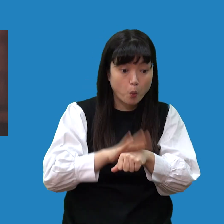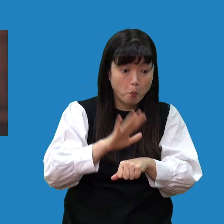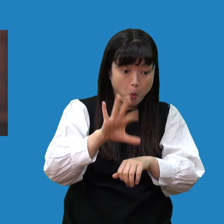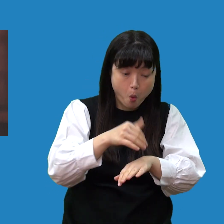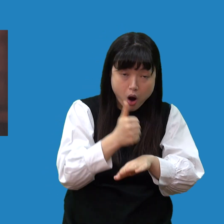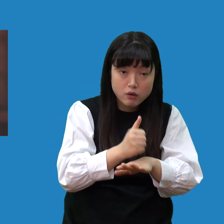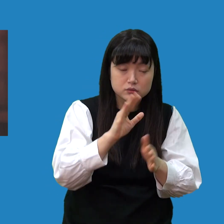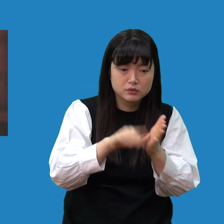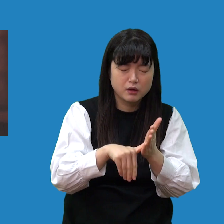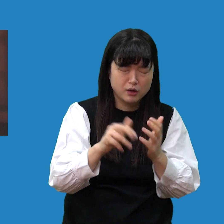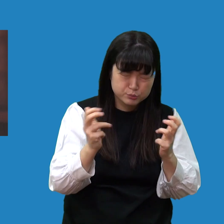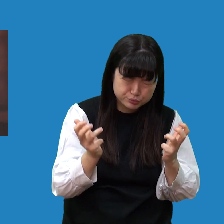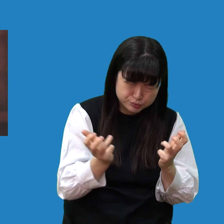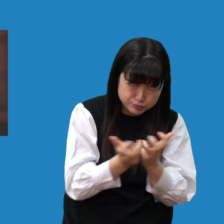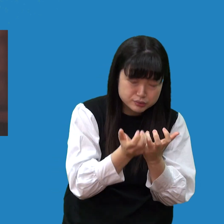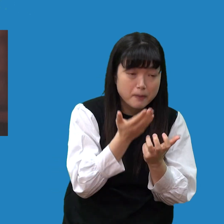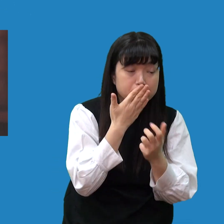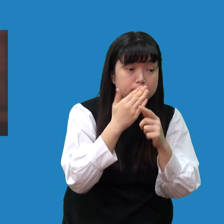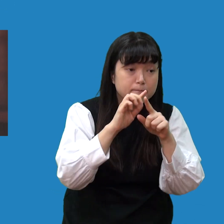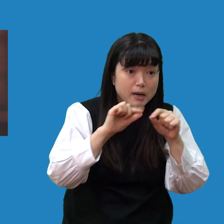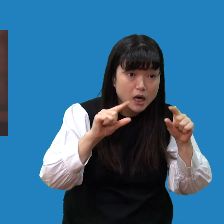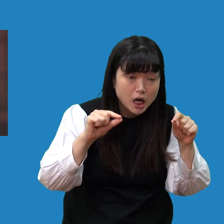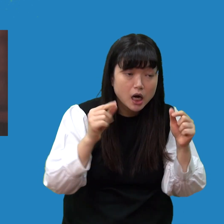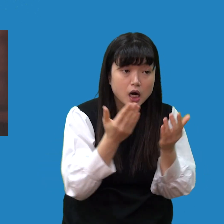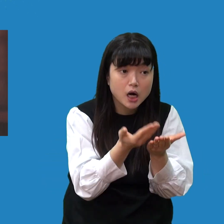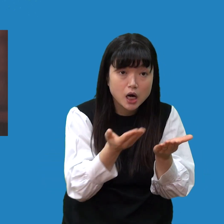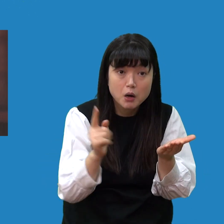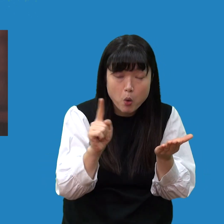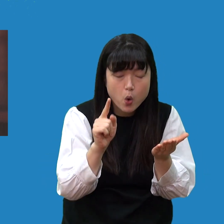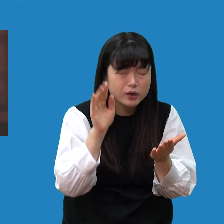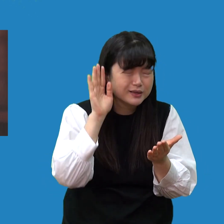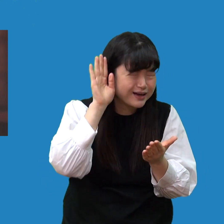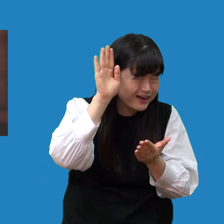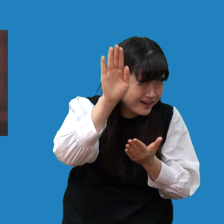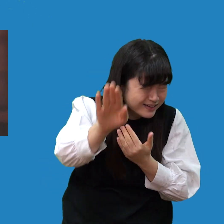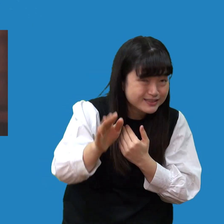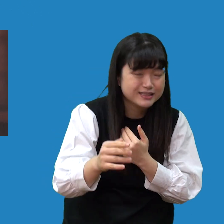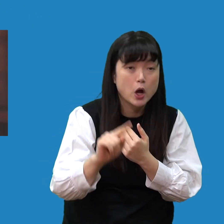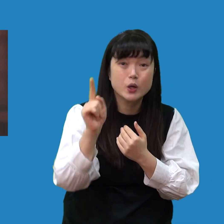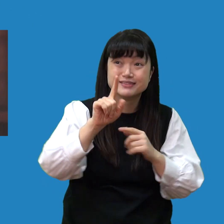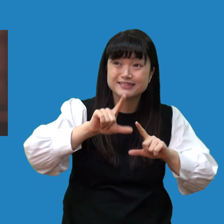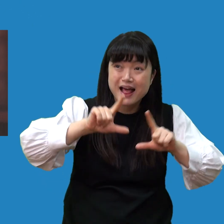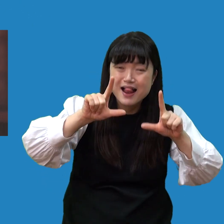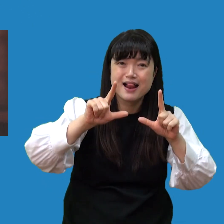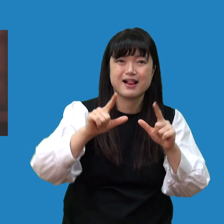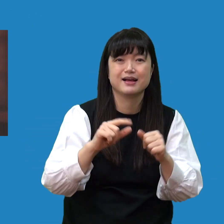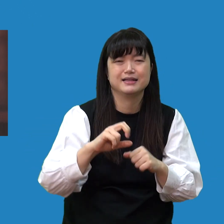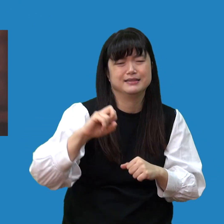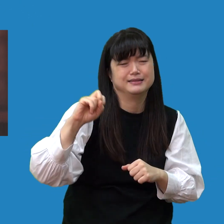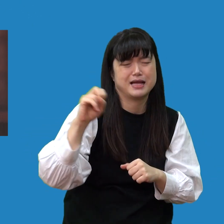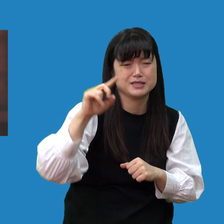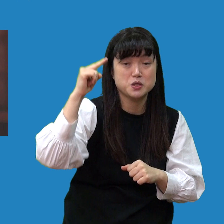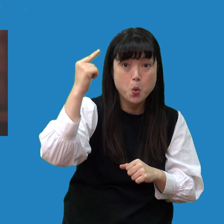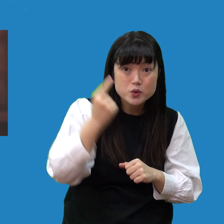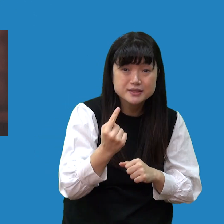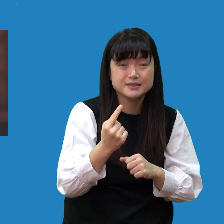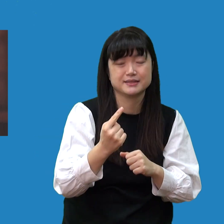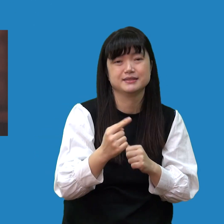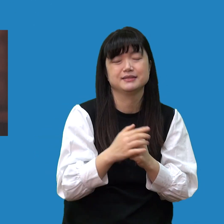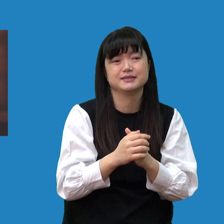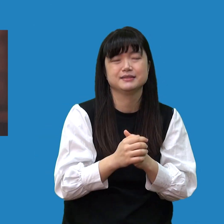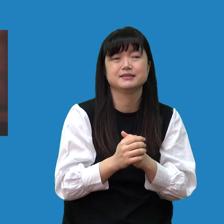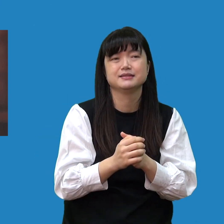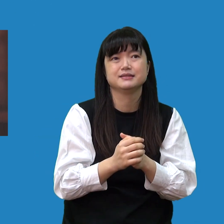시대의 풍성한 식탁은 이것은 장차 여러분 어느 날 이 땅에 임할